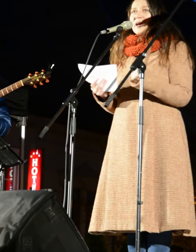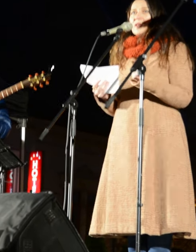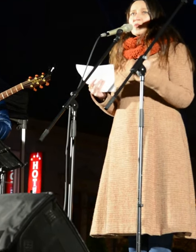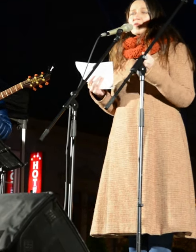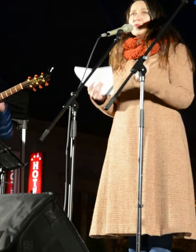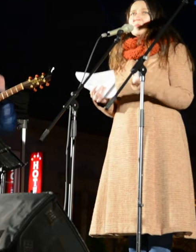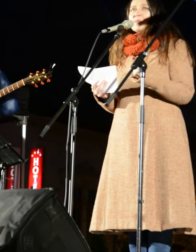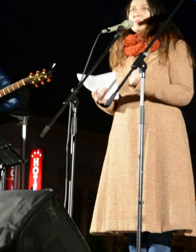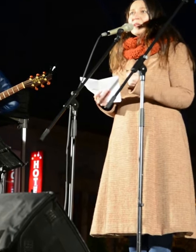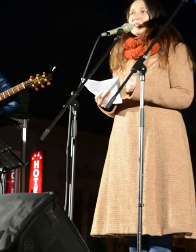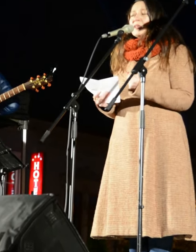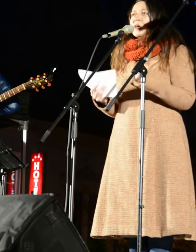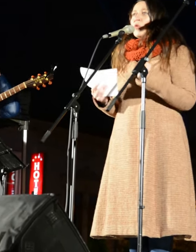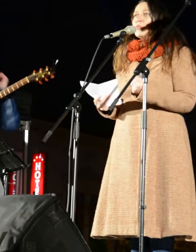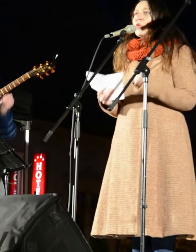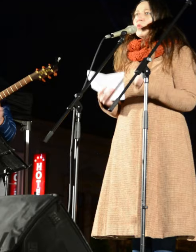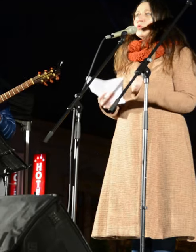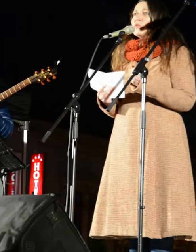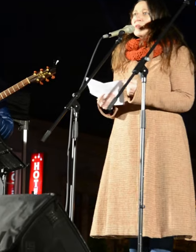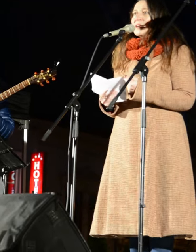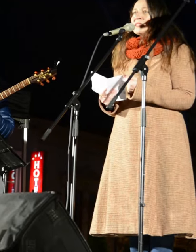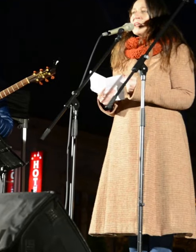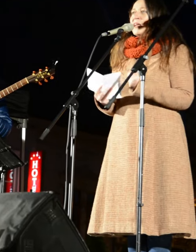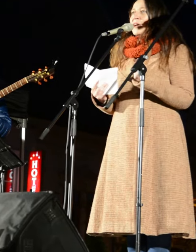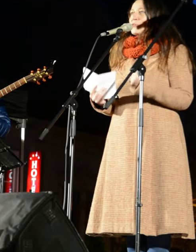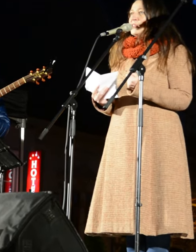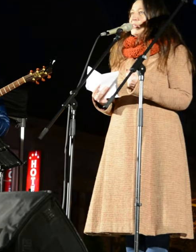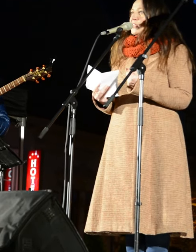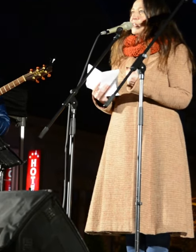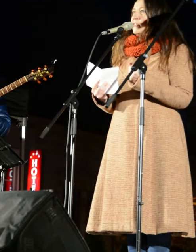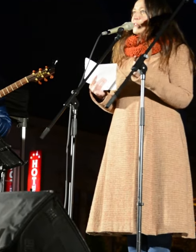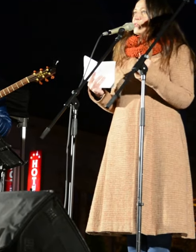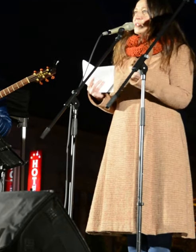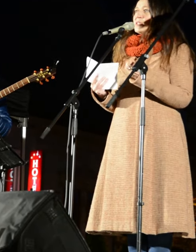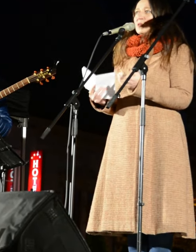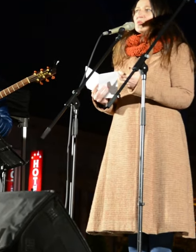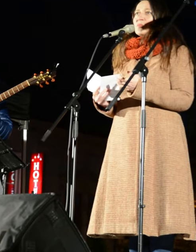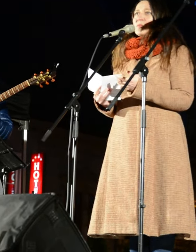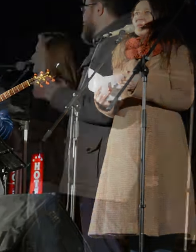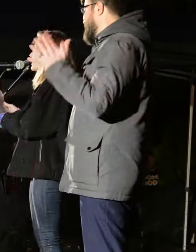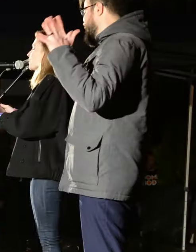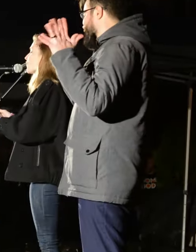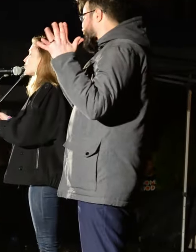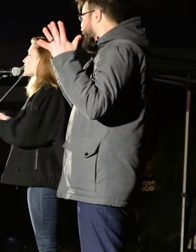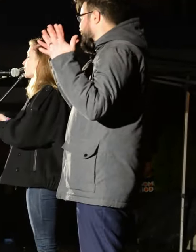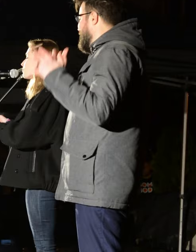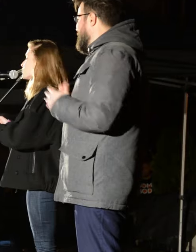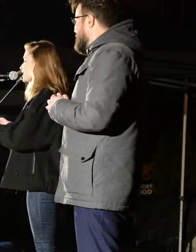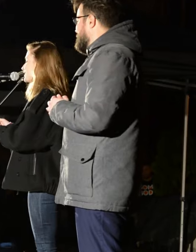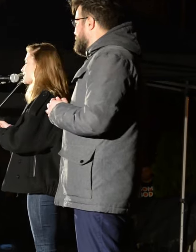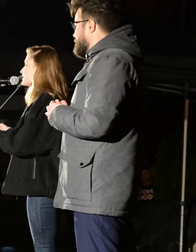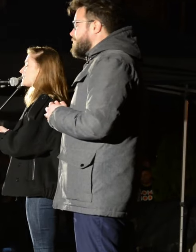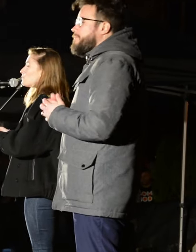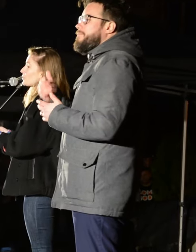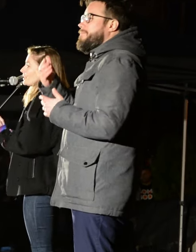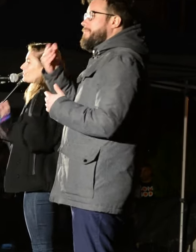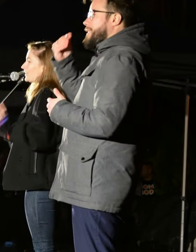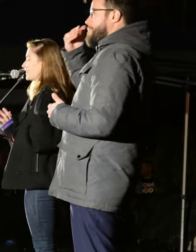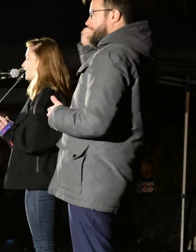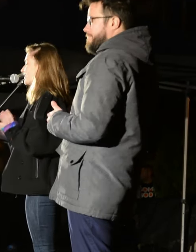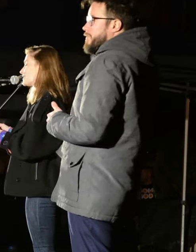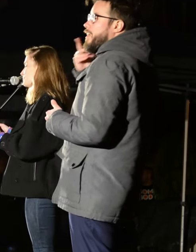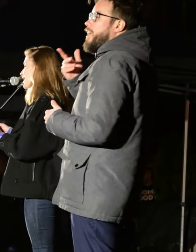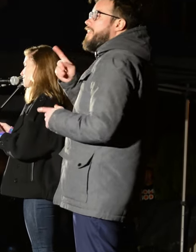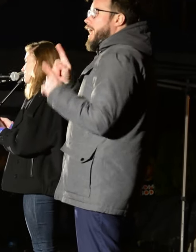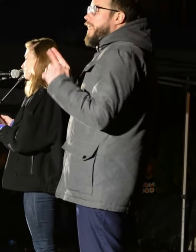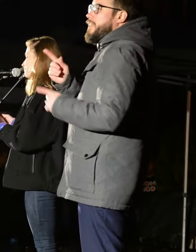nás spájajú, v ktorých máme prienik, je o mnoho viac ako tých, v ktorých si nerozumieme. V ostatnom čase sme si museli